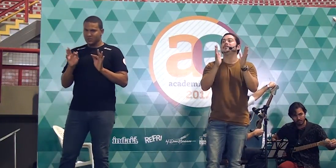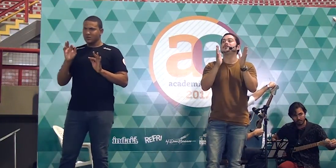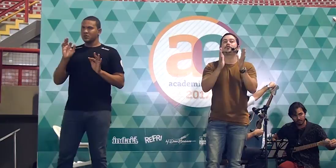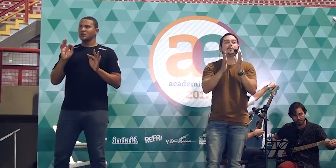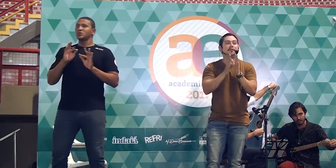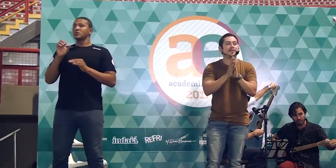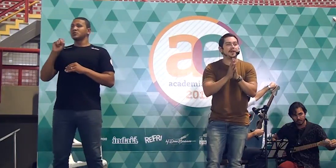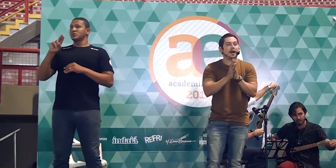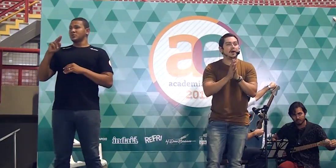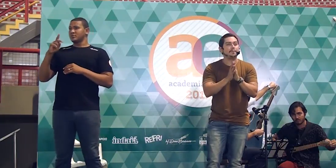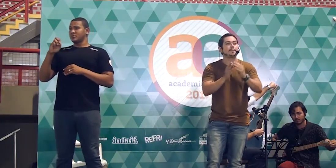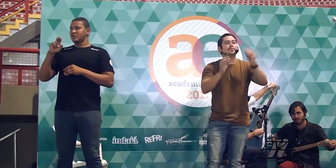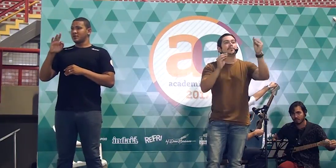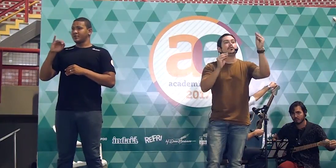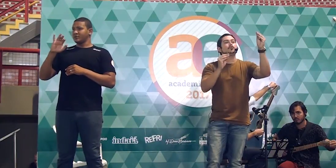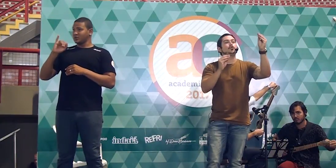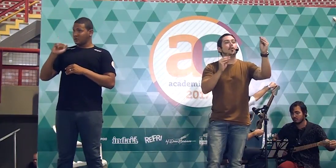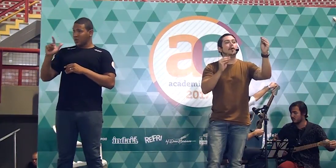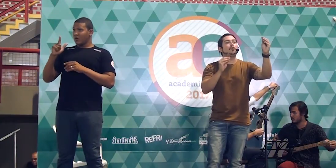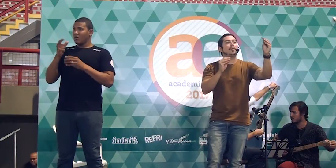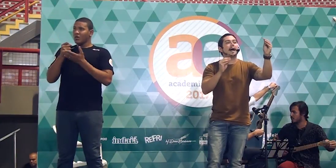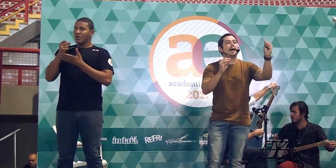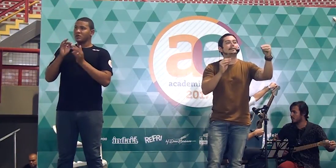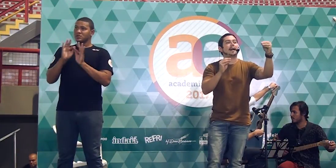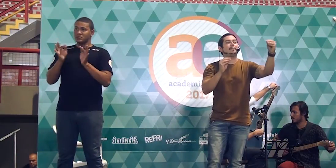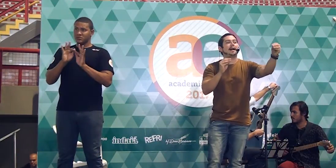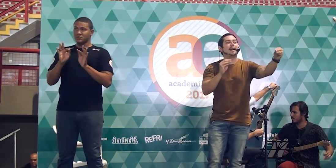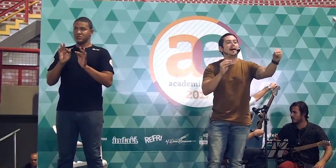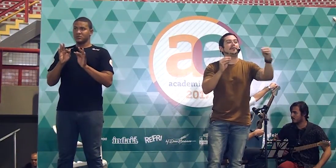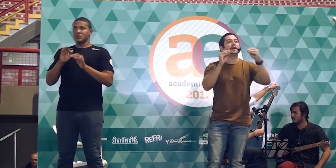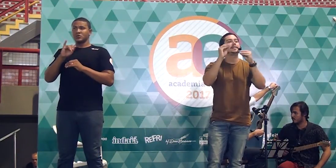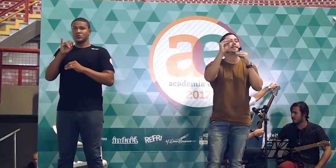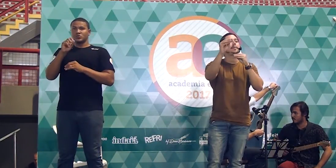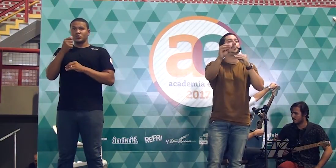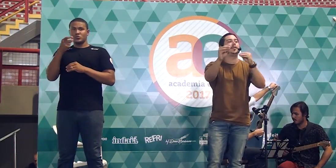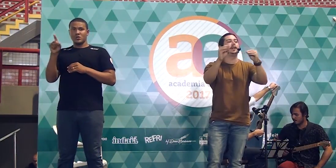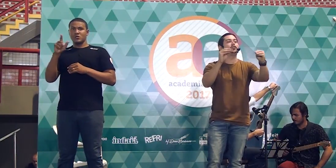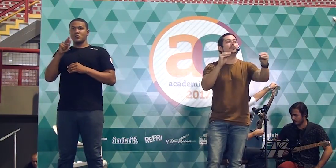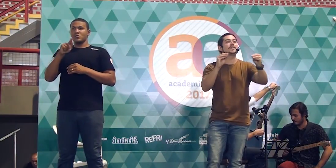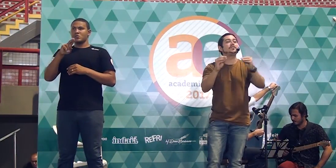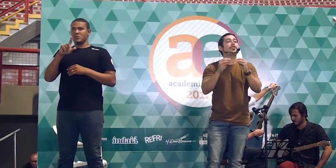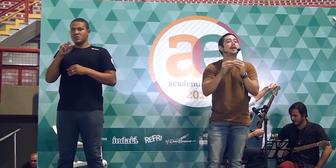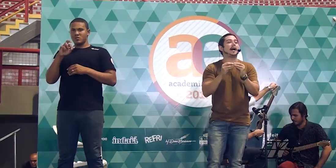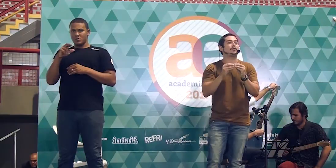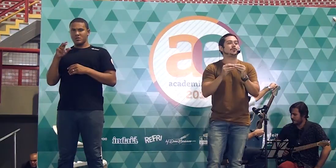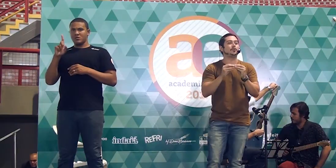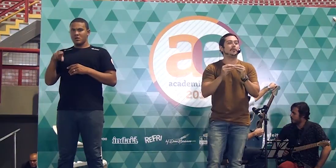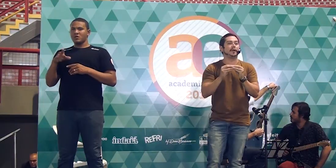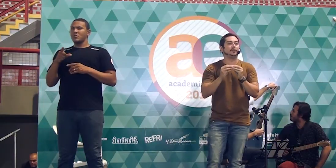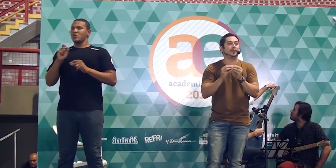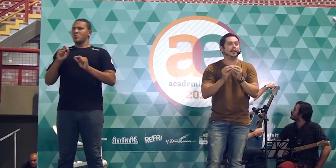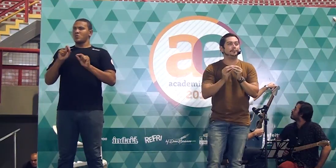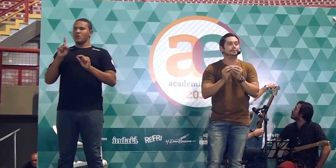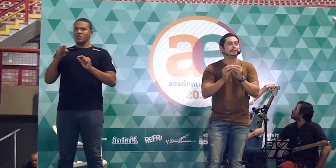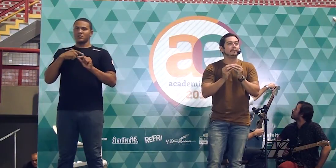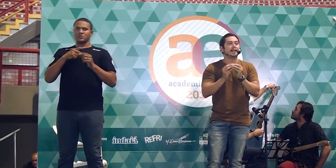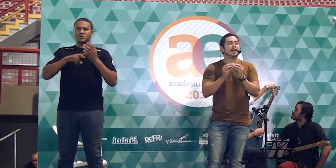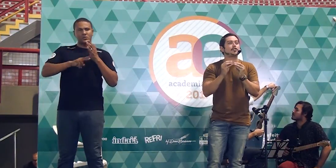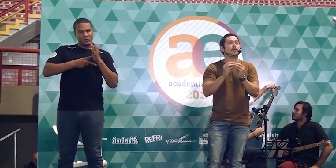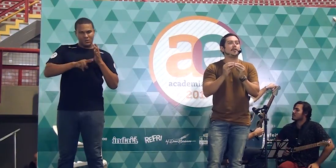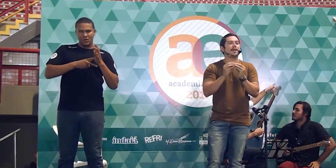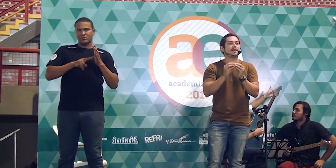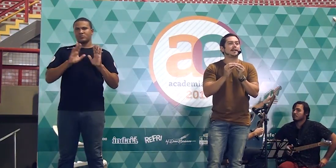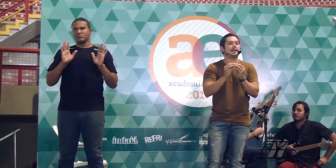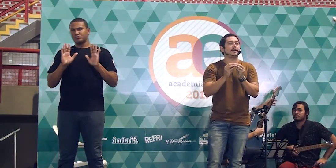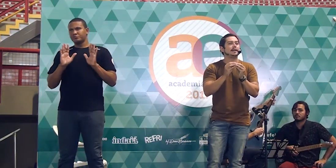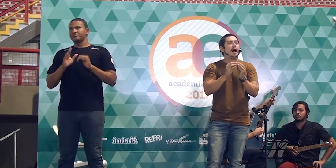quê? Superficial. João Goulart trabalhava se apoiando nos sindicatos no governo dele. Ele